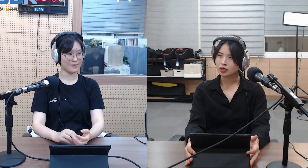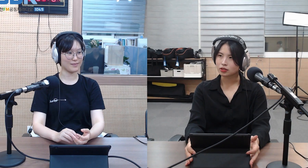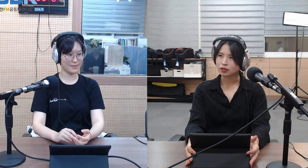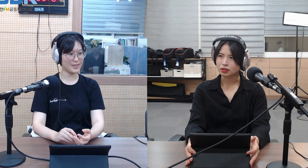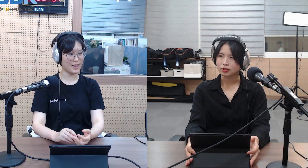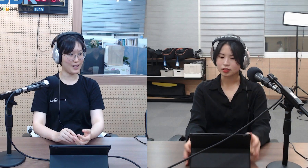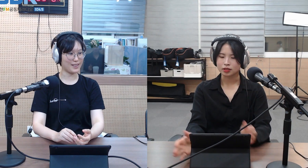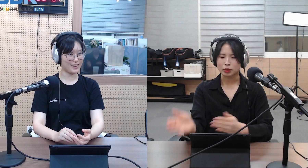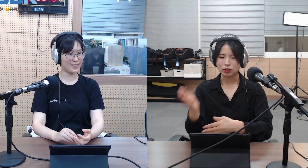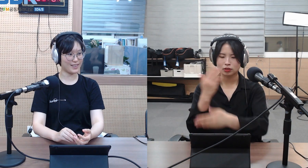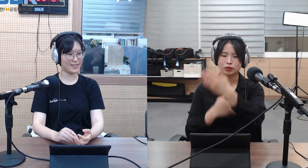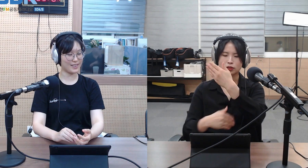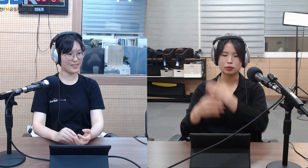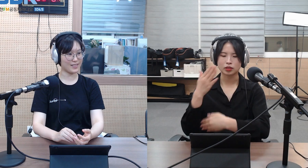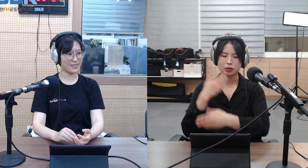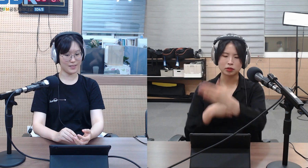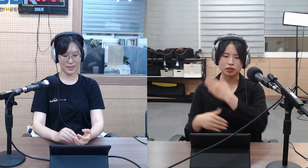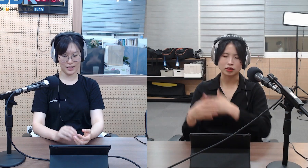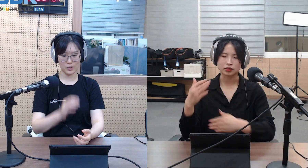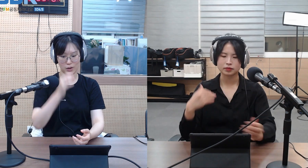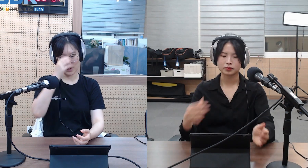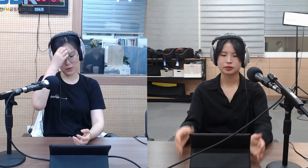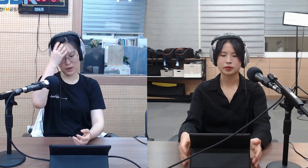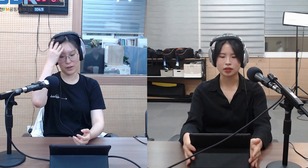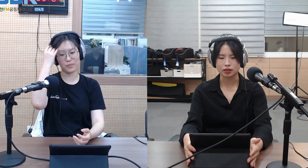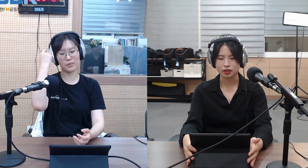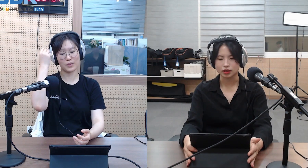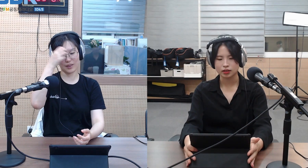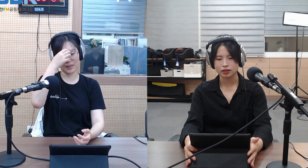괜찮죠? 네. 바꿔서도 한번 해볼게요. 좋아요. 네네.